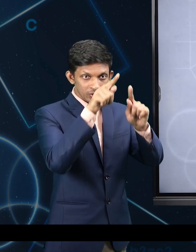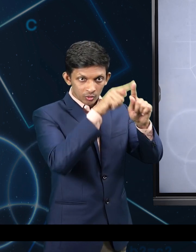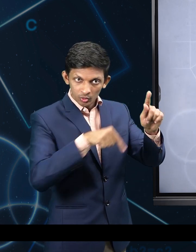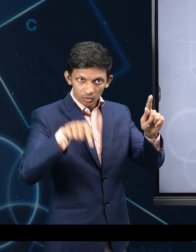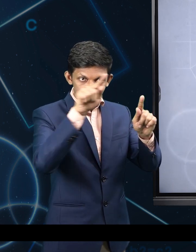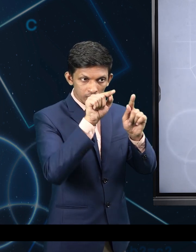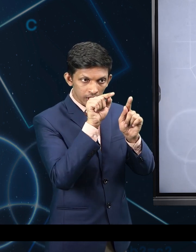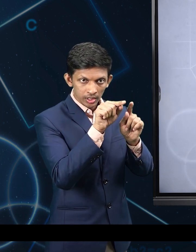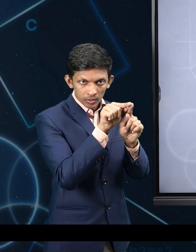ತ್ರಿಜ್ಯ,